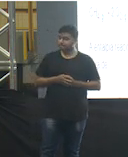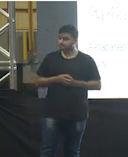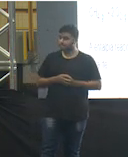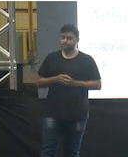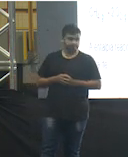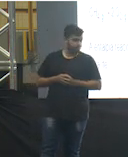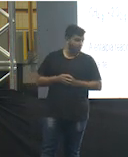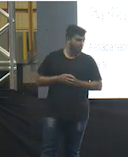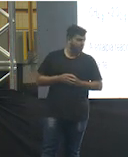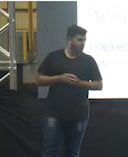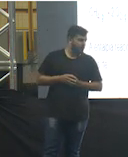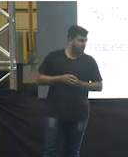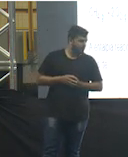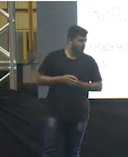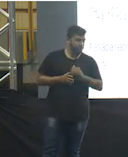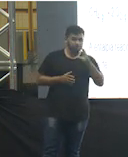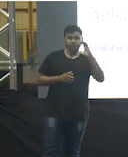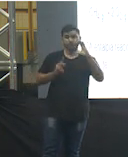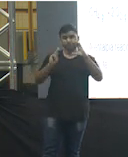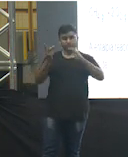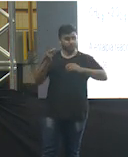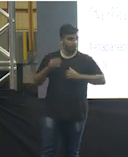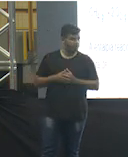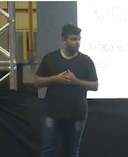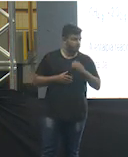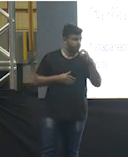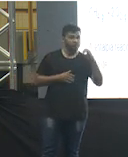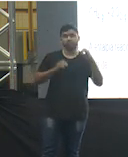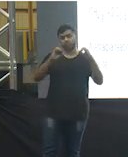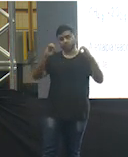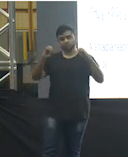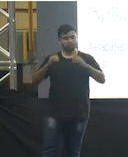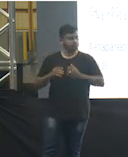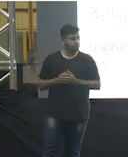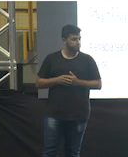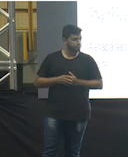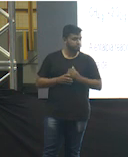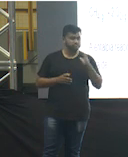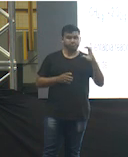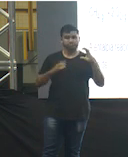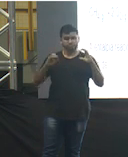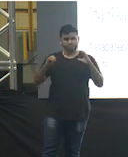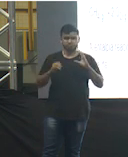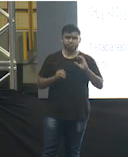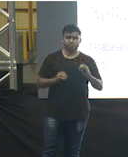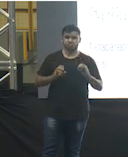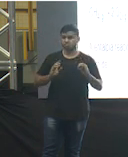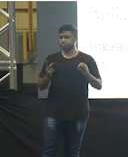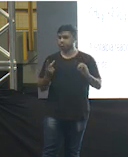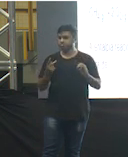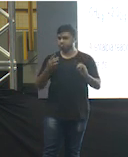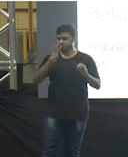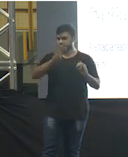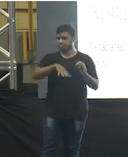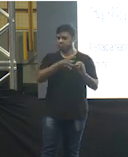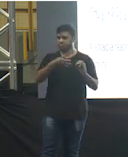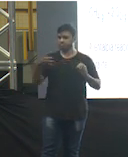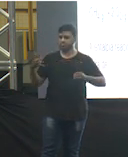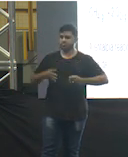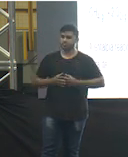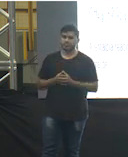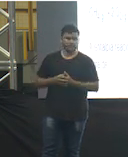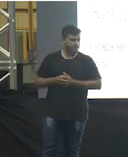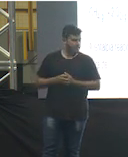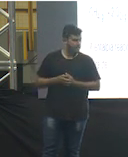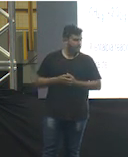Carbono, hidrogênio, oxigênio, oxigênio, carbono, oxigênio e oxigênio, hidrogênio. Olha qual a reação química que eu